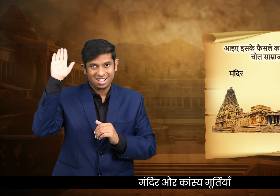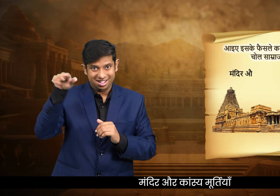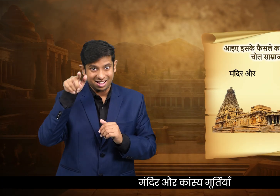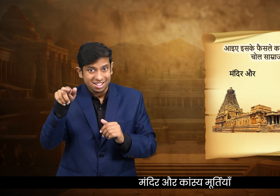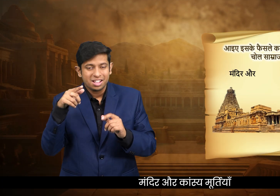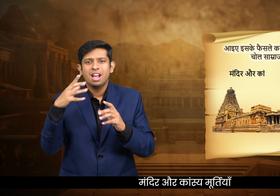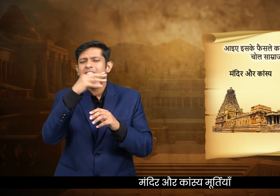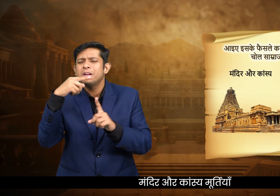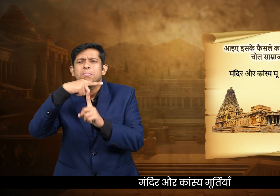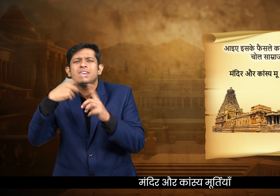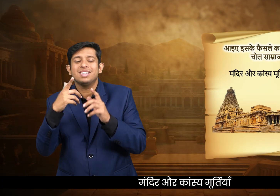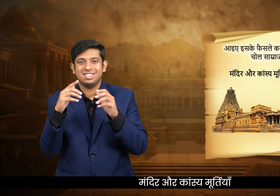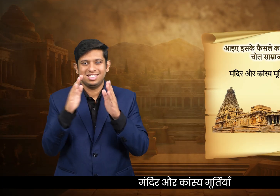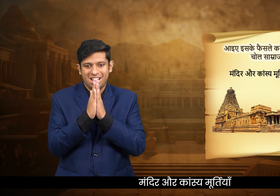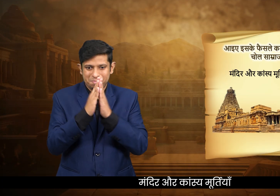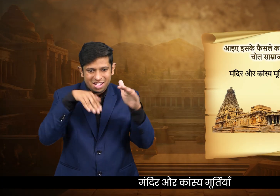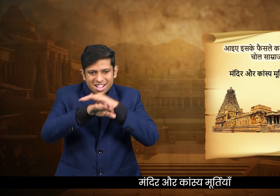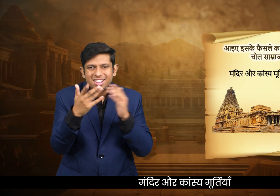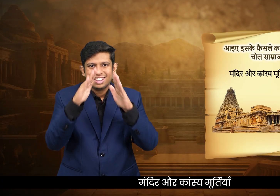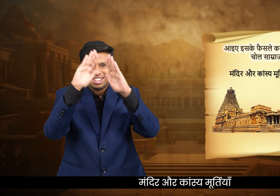मंदिर और कांस्य मूर्तियां।